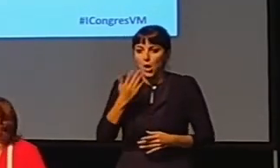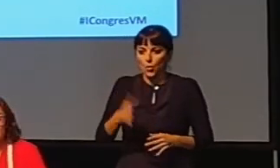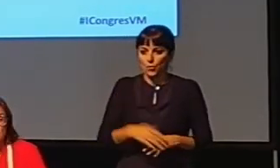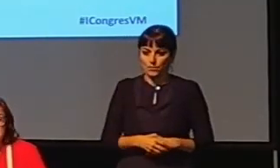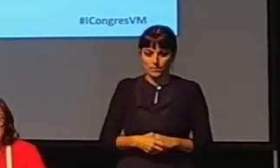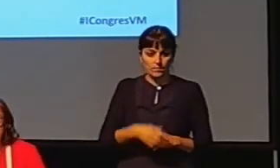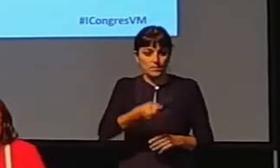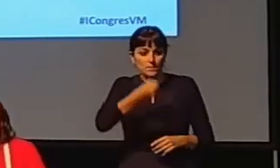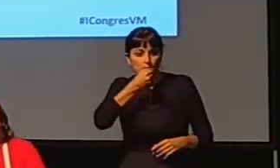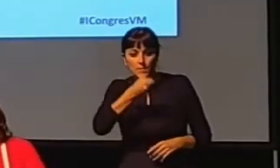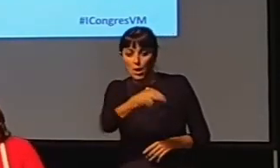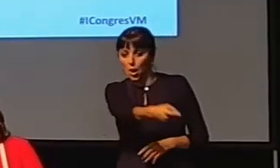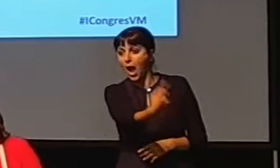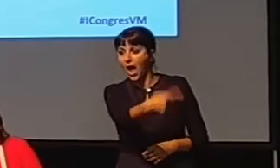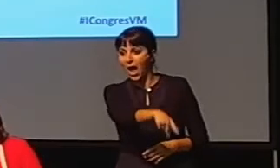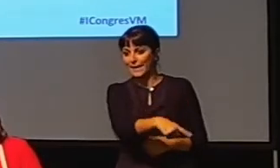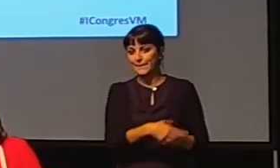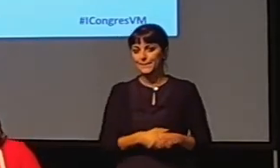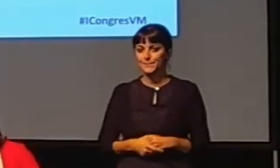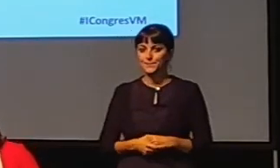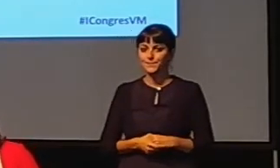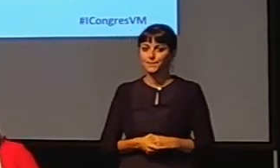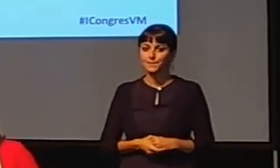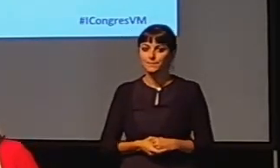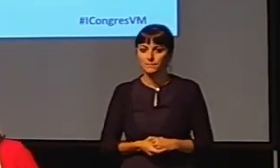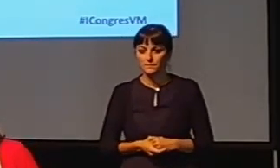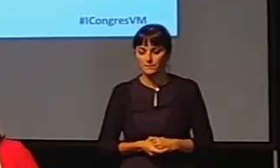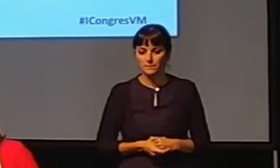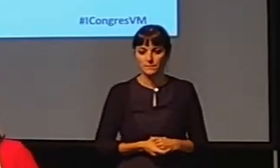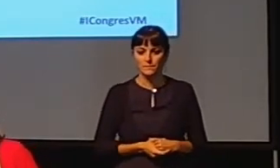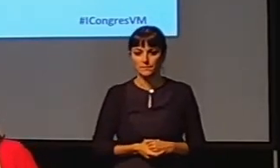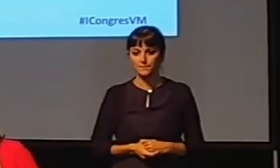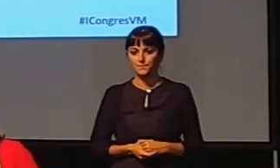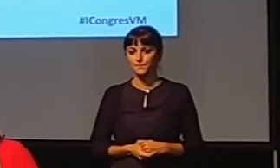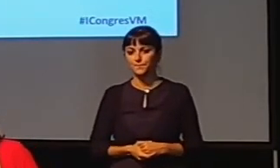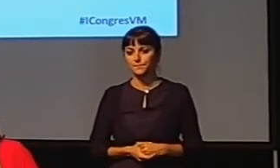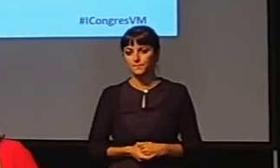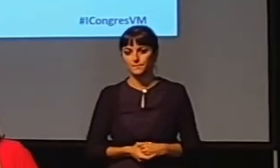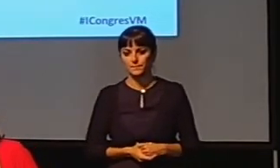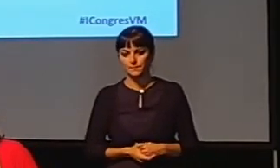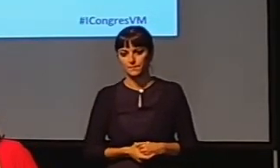Tenim micròfon, oi, per aquí? Hi ha algunes preguntes? Sí, endavant.